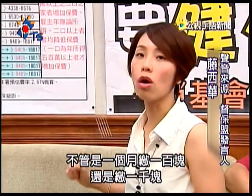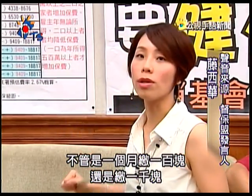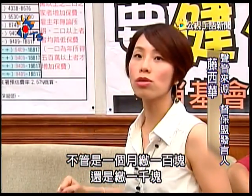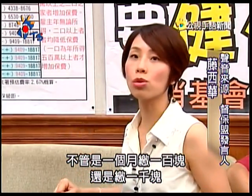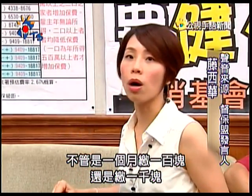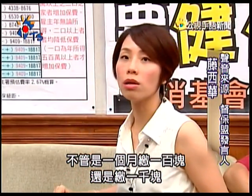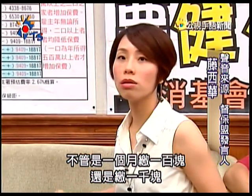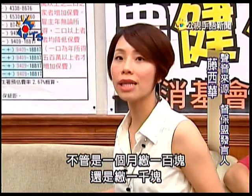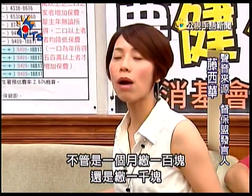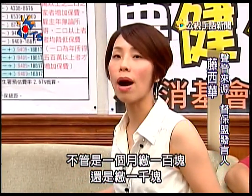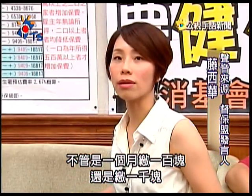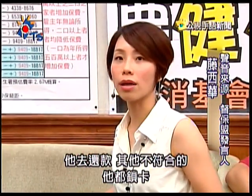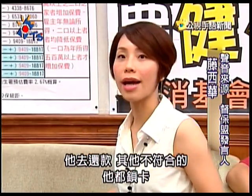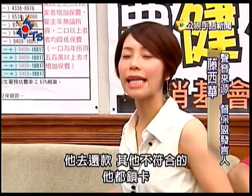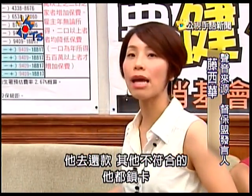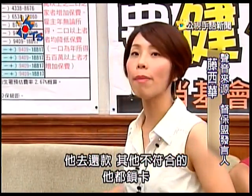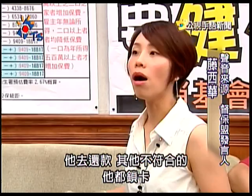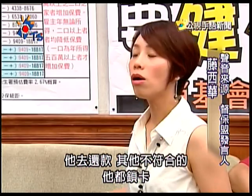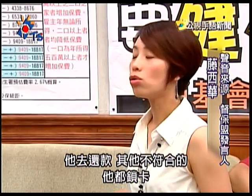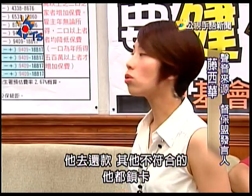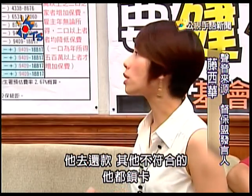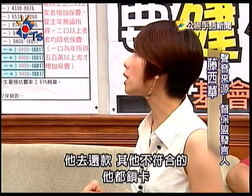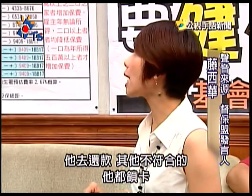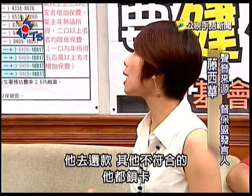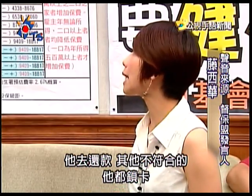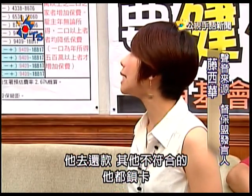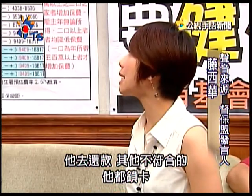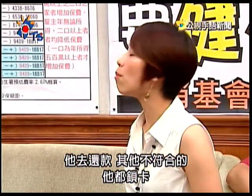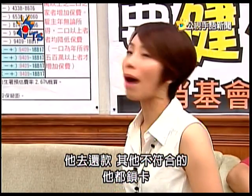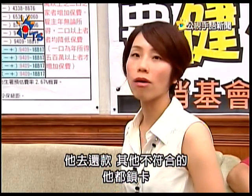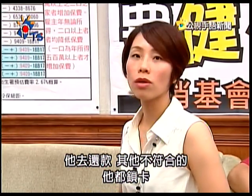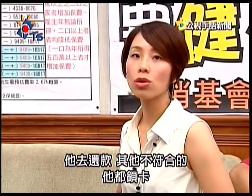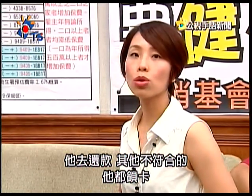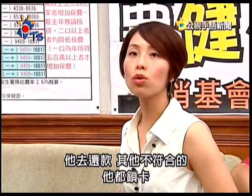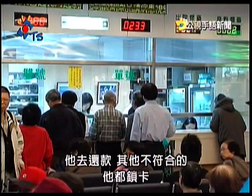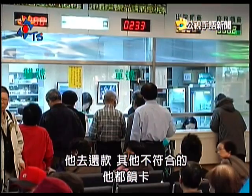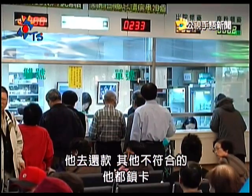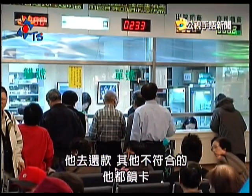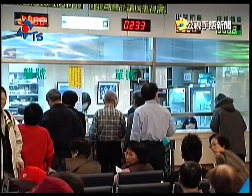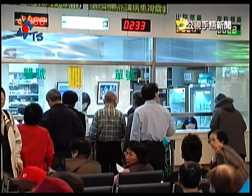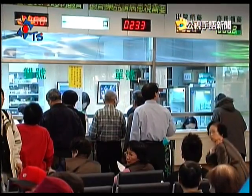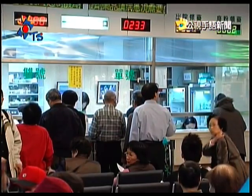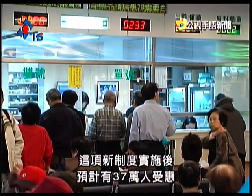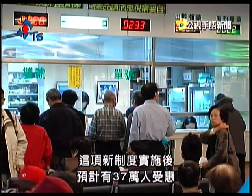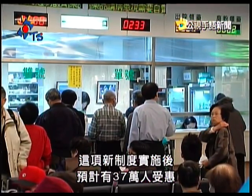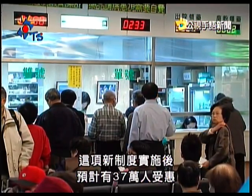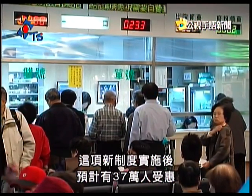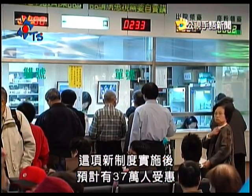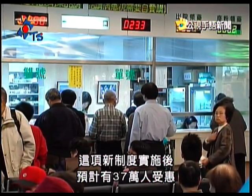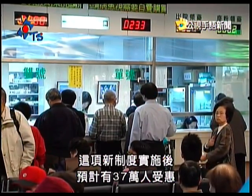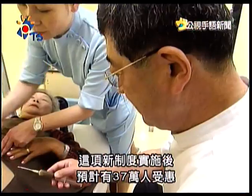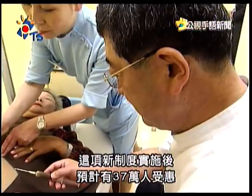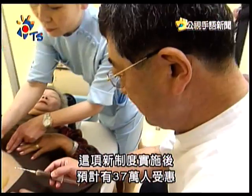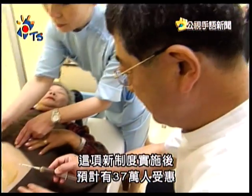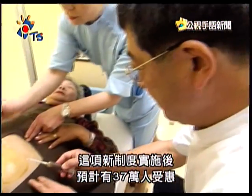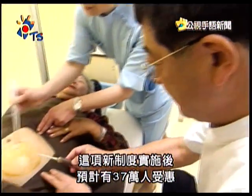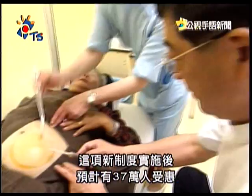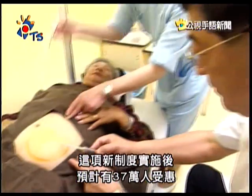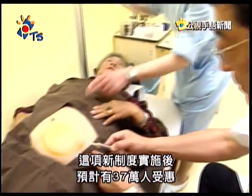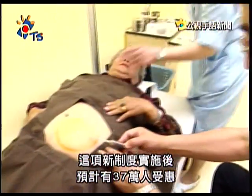还是一个月缴1000块的，他去还款，其他的不符合的他都锁卡。 这项新制度实施后，预计有37万人受惠。至